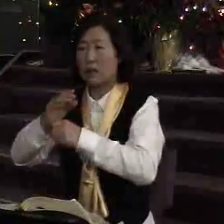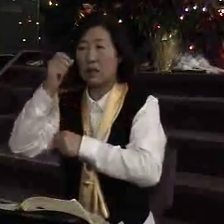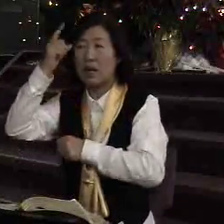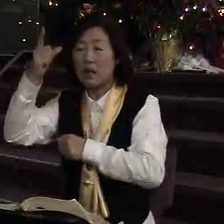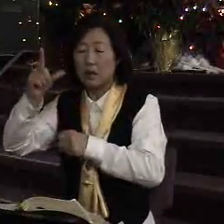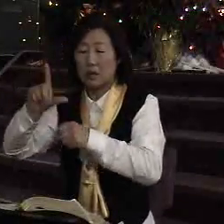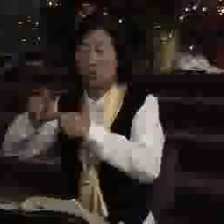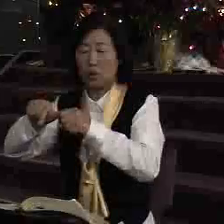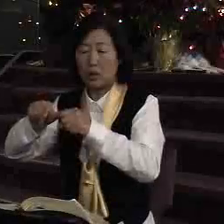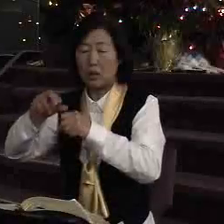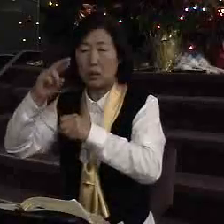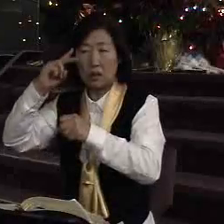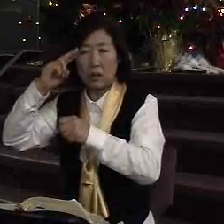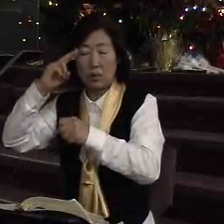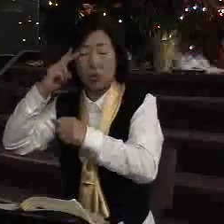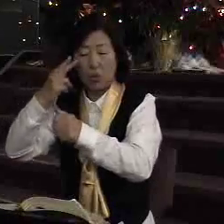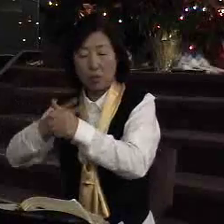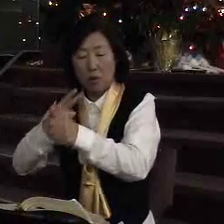사도 바울이 변한 거예요.